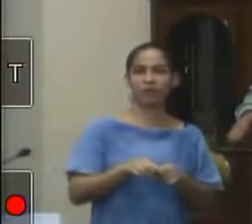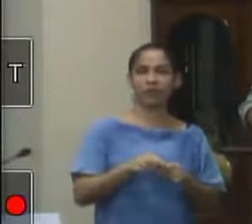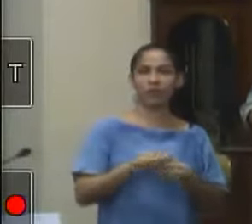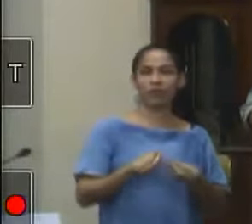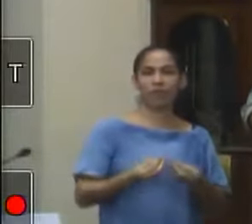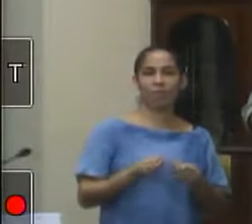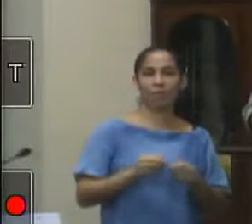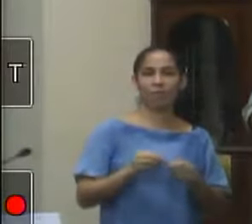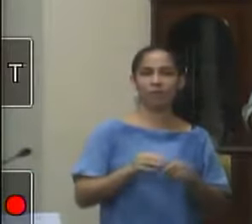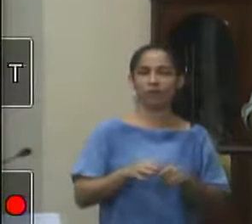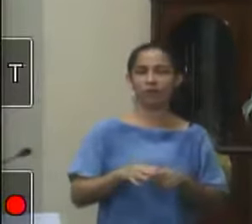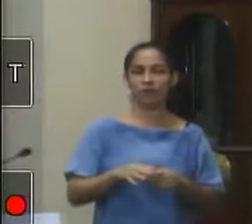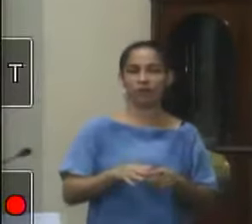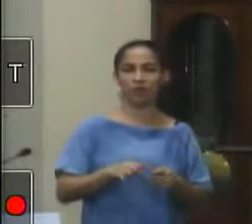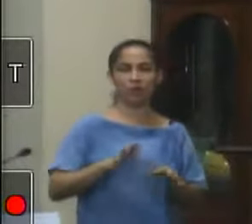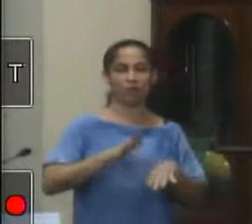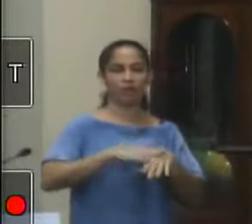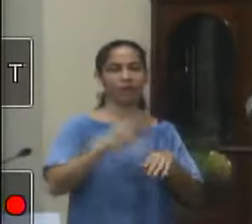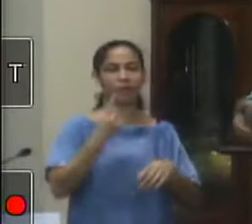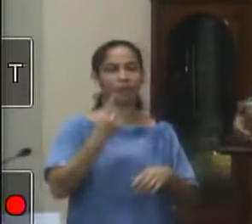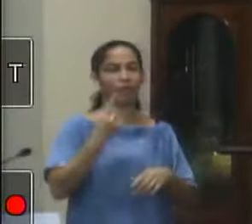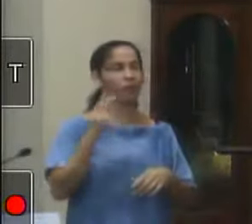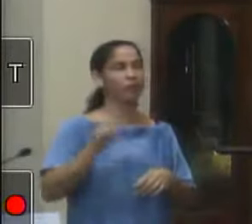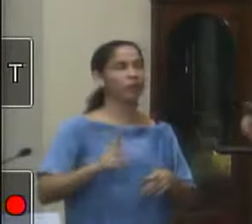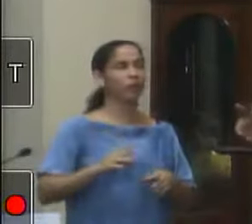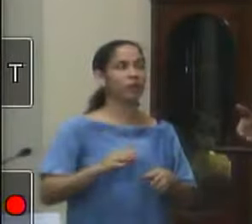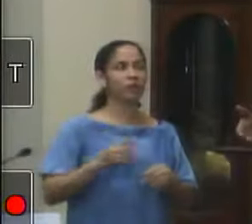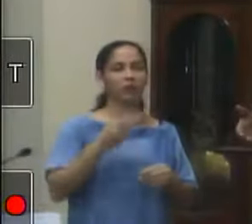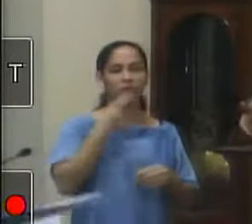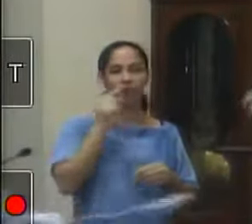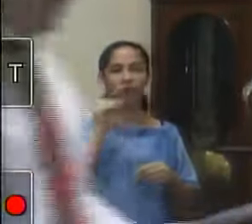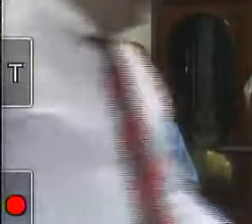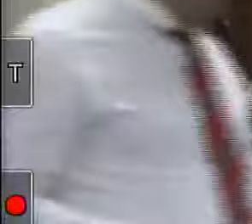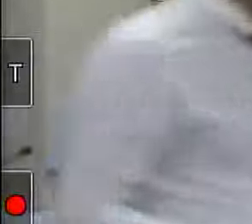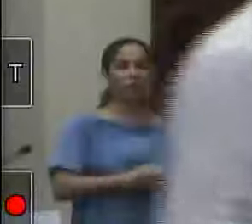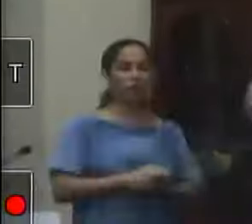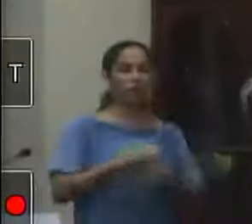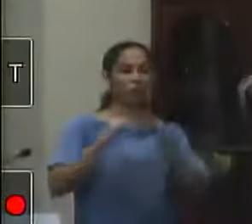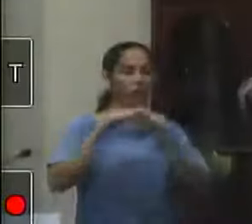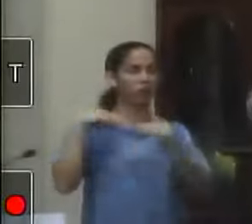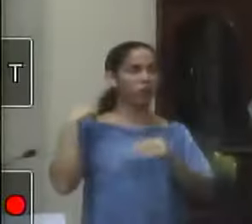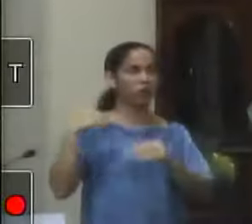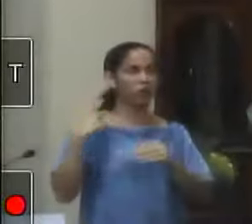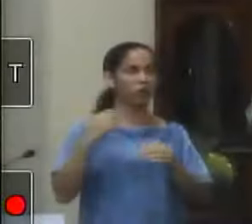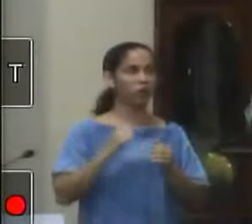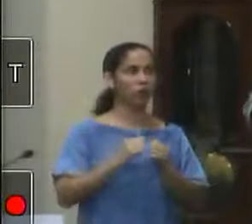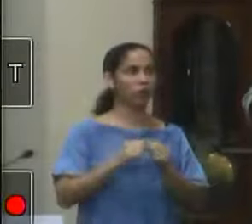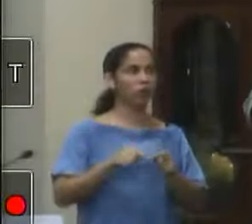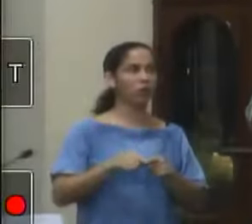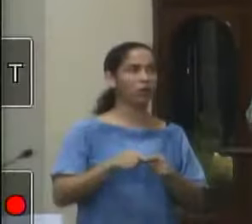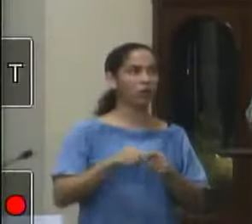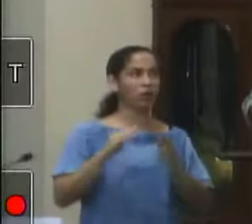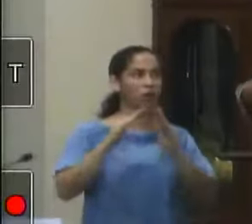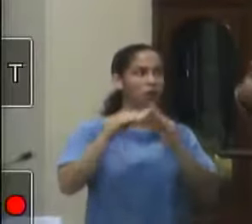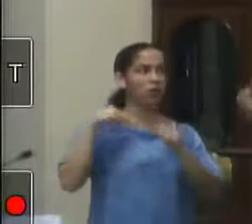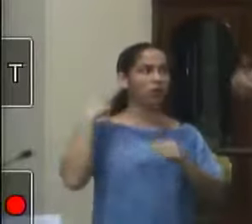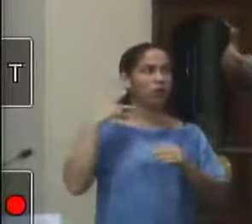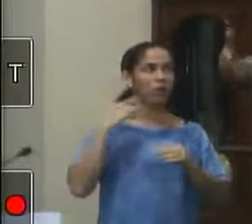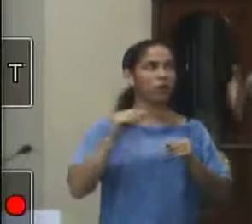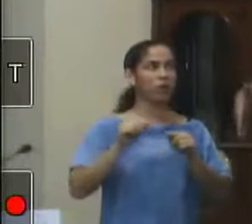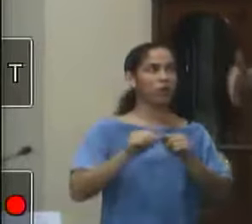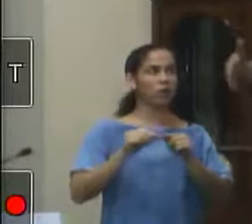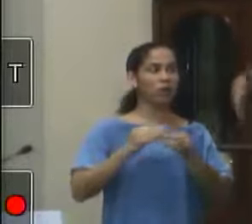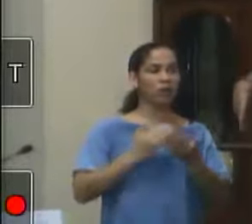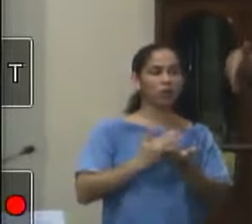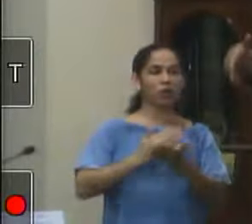Então, mais uma vez, eu quero destacar o seguinte, é que a Câmara de Vereadores, a Câmara dá o